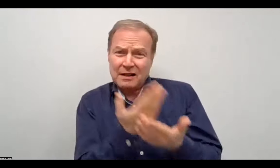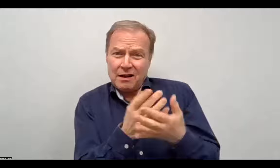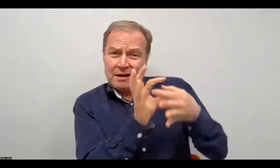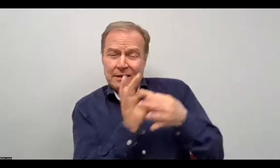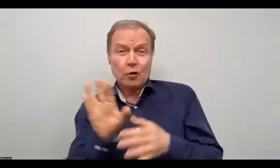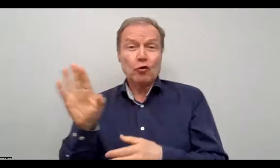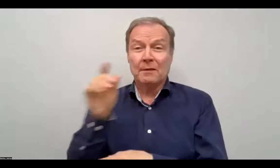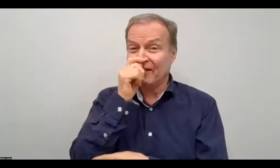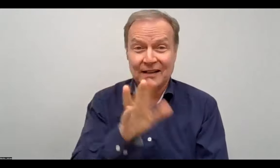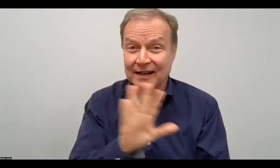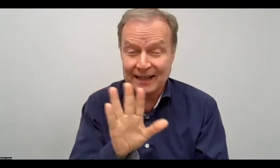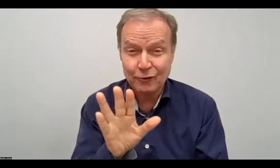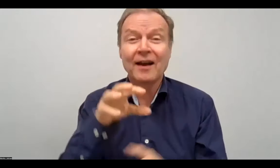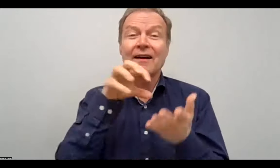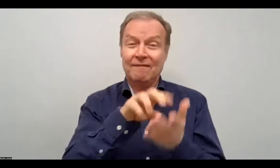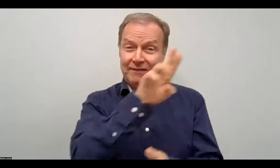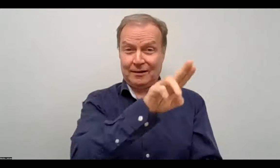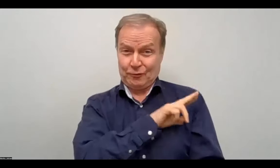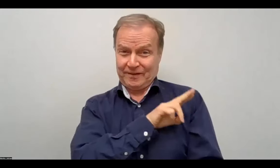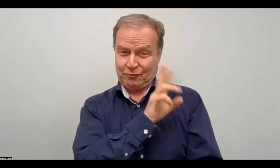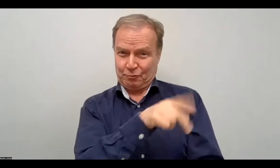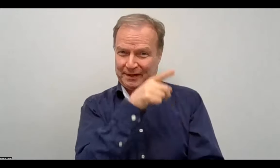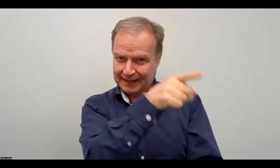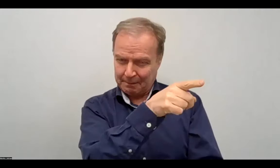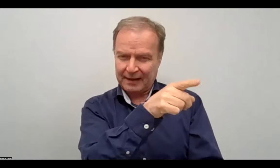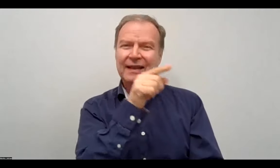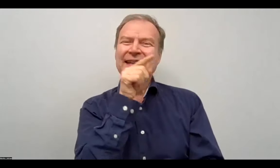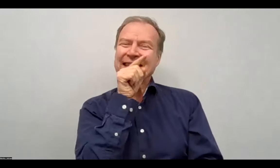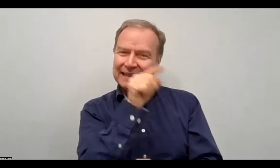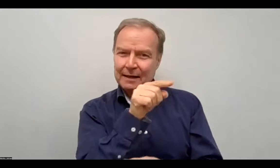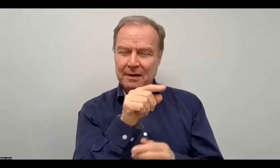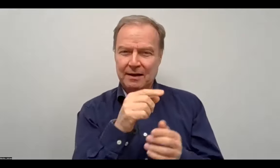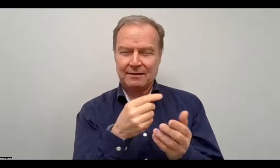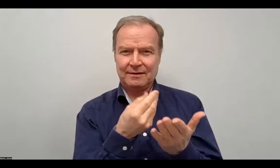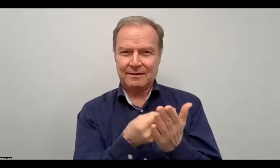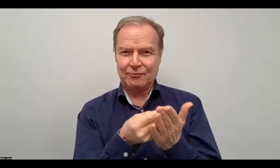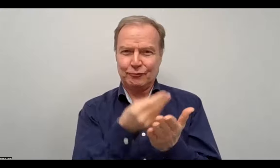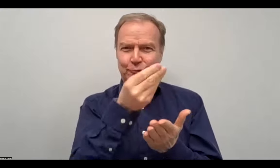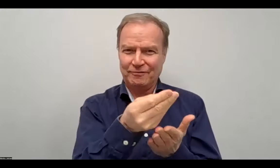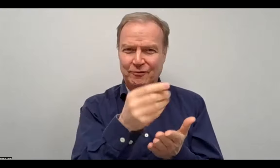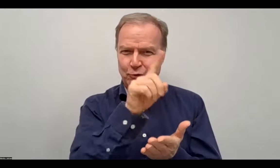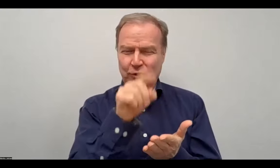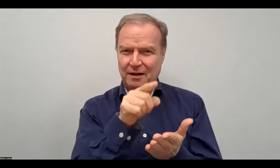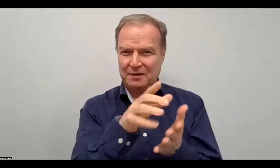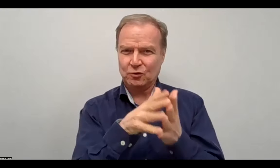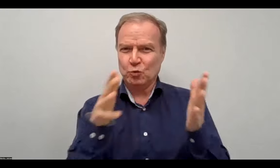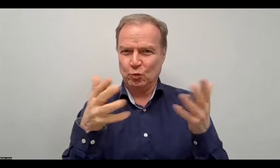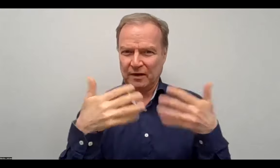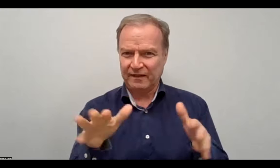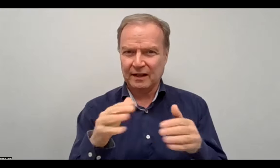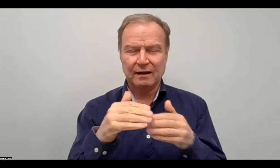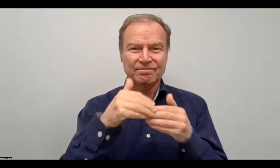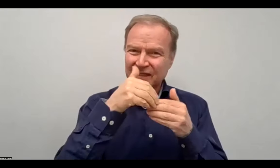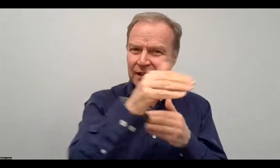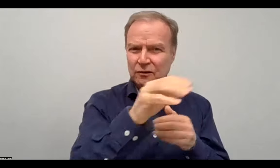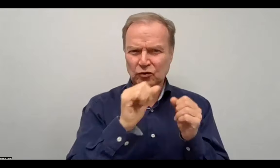on saanut sen rahan toteuttaakseen palvelua. Eli se ei ole muistakaan heidän vikansa, että palvelua ei pysty tuottamaan 24/7,